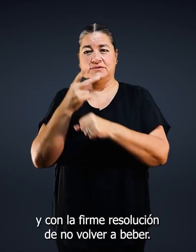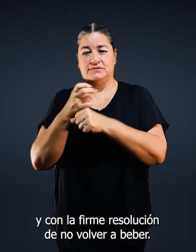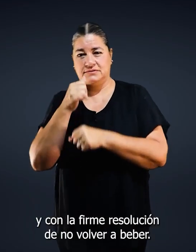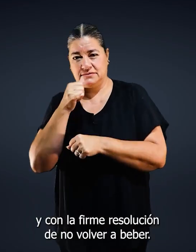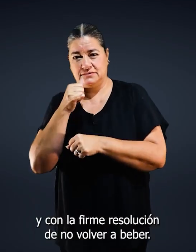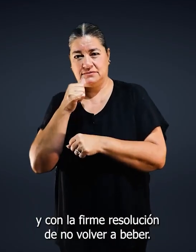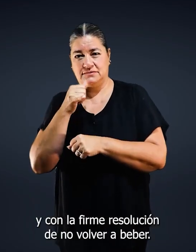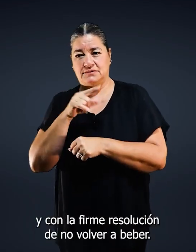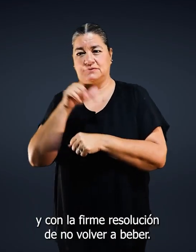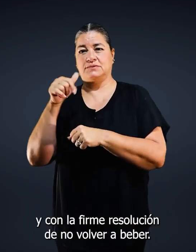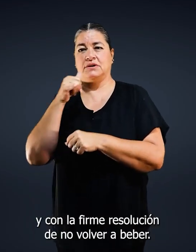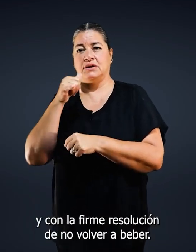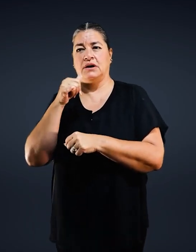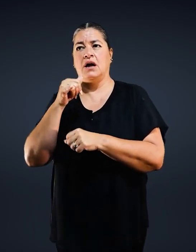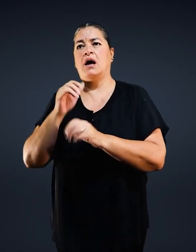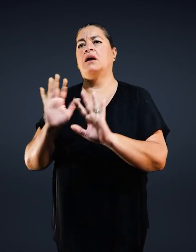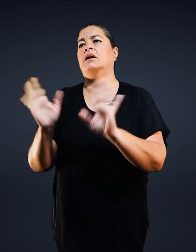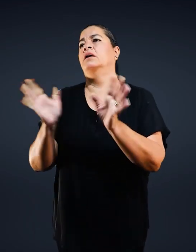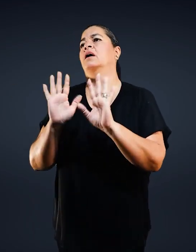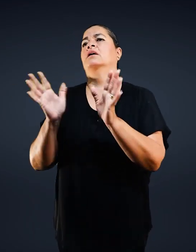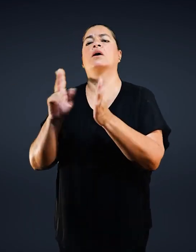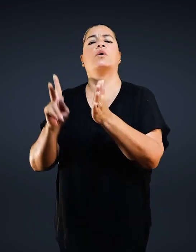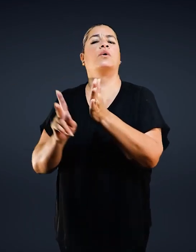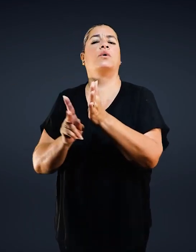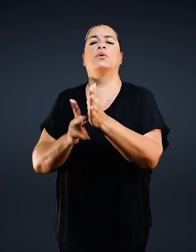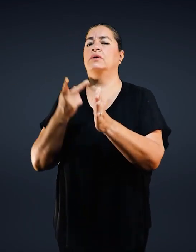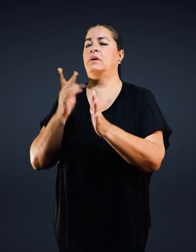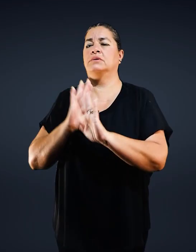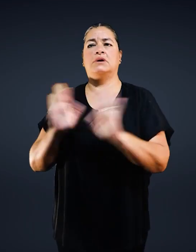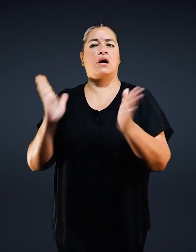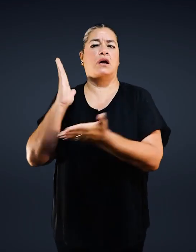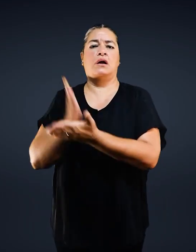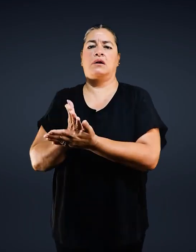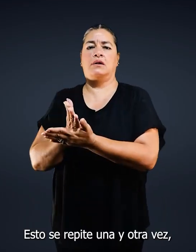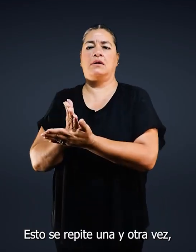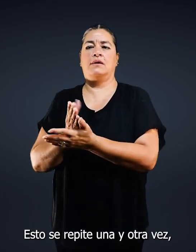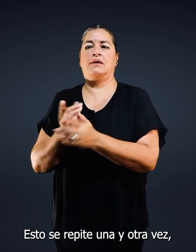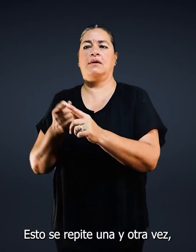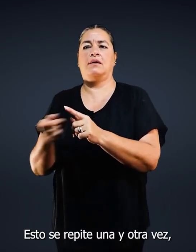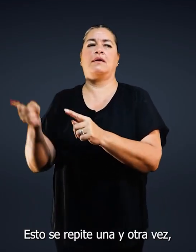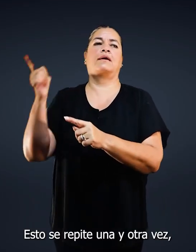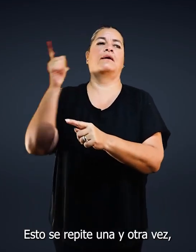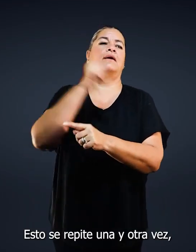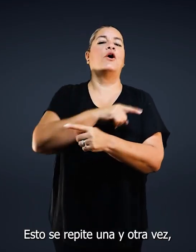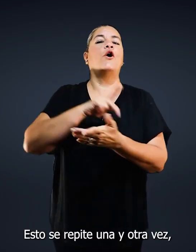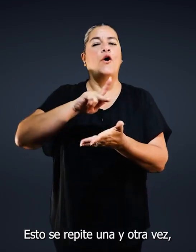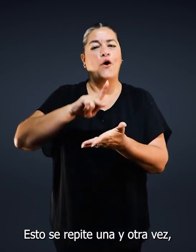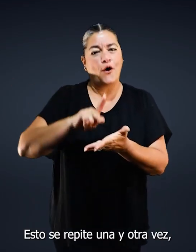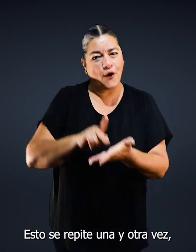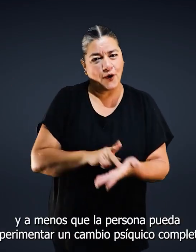resolución de no volver a beber. Esto se repite una y otra vez, y a